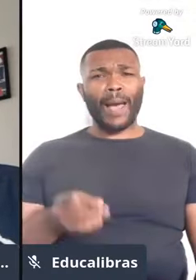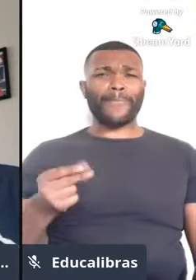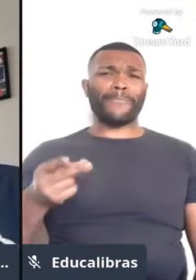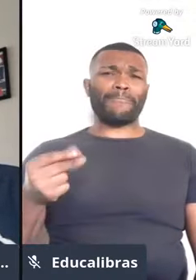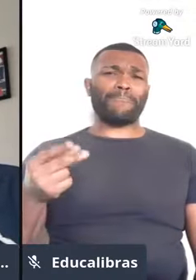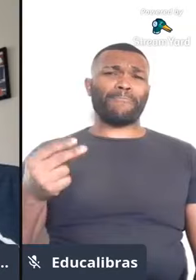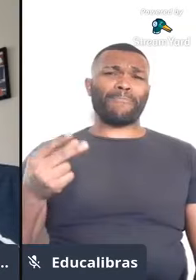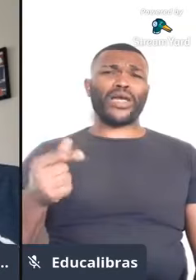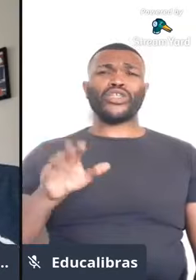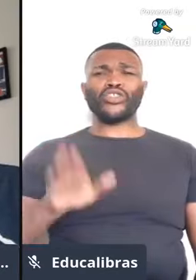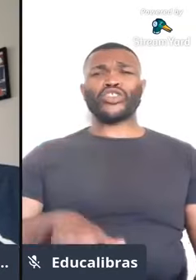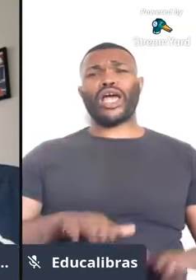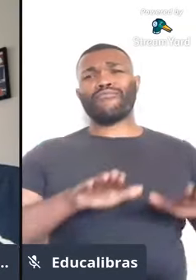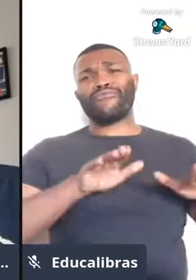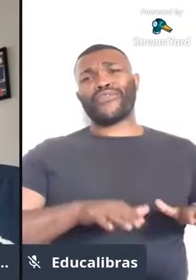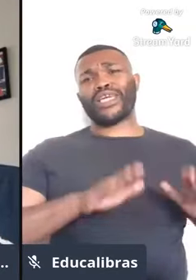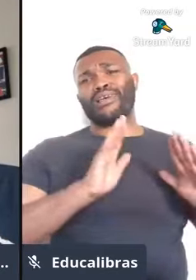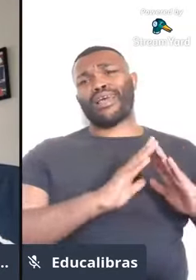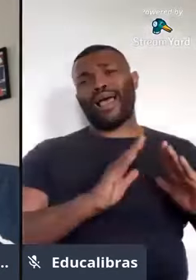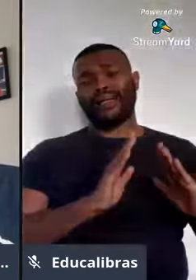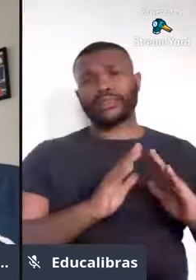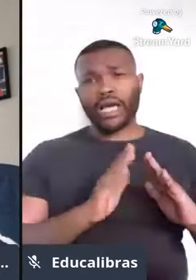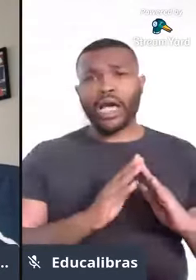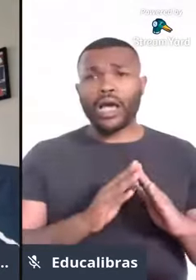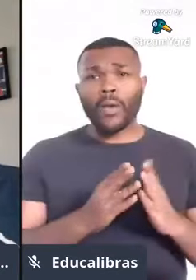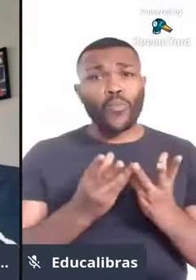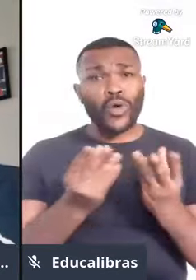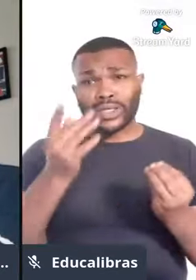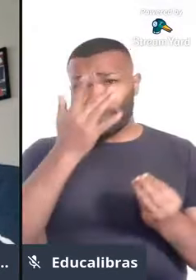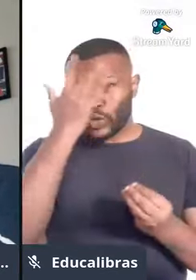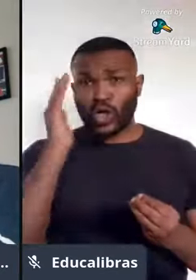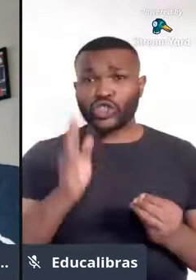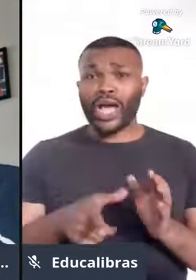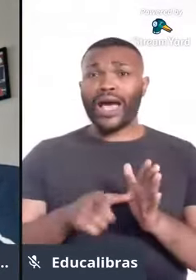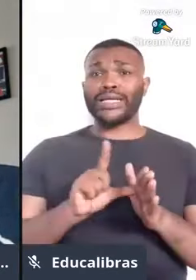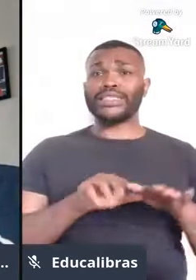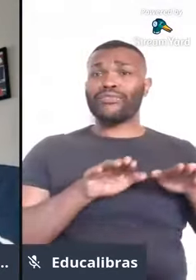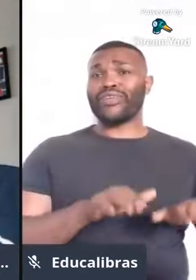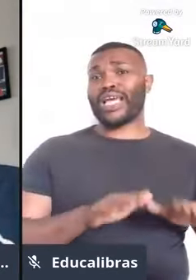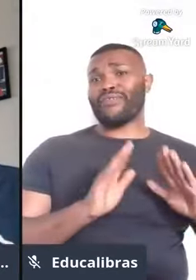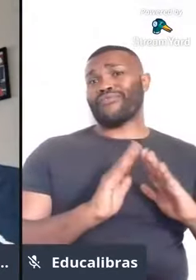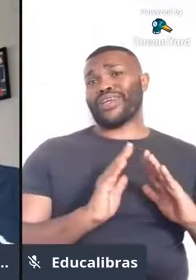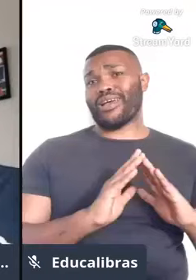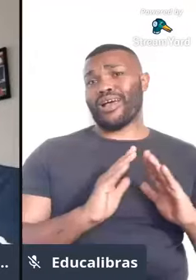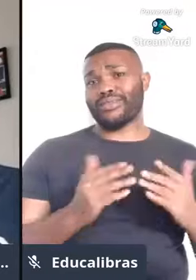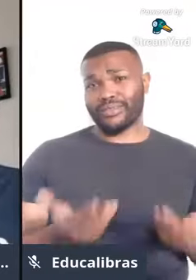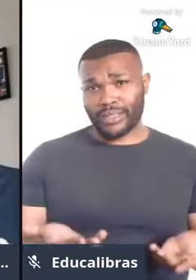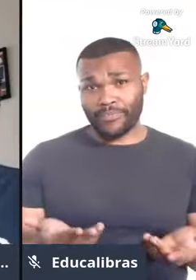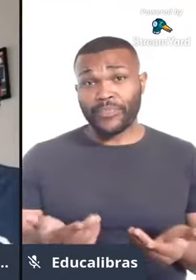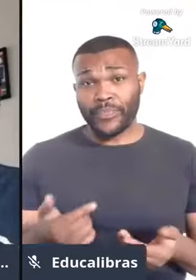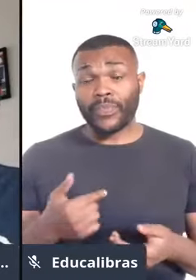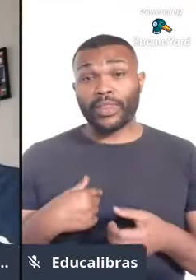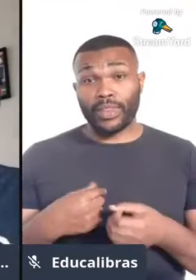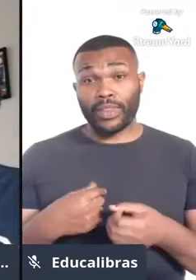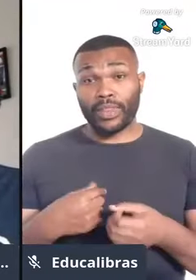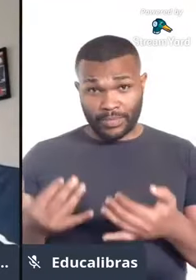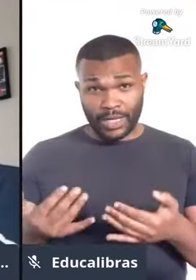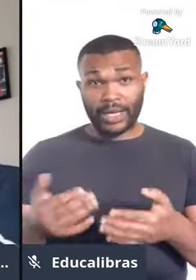Sim, muita gente. Então, na verdade... Eu queria fazer uma observação sobre isso. Vai